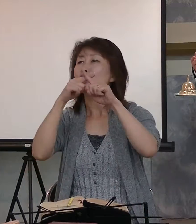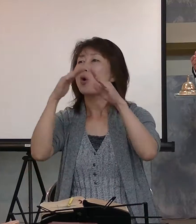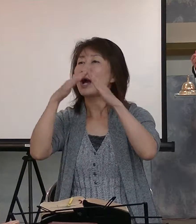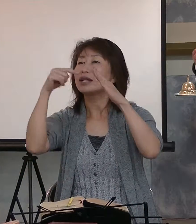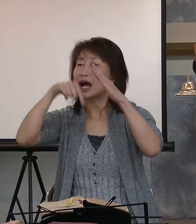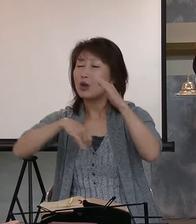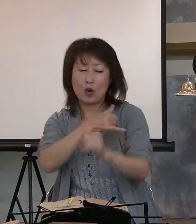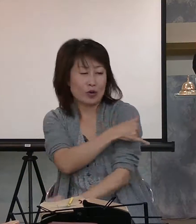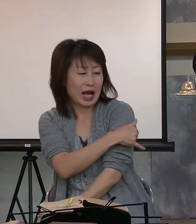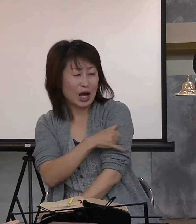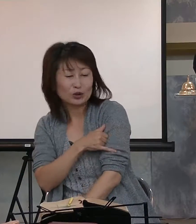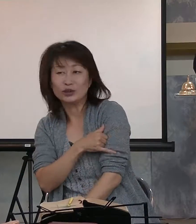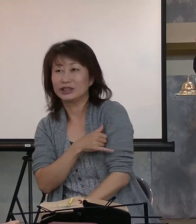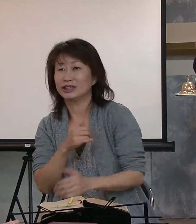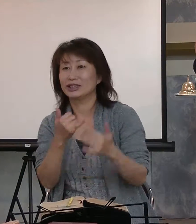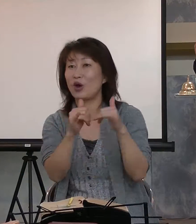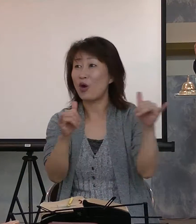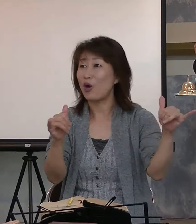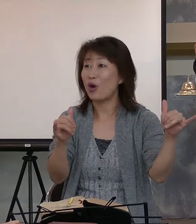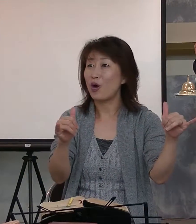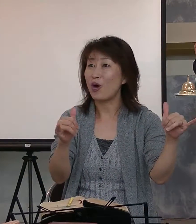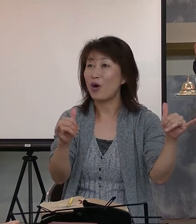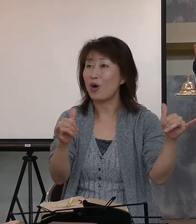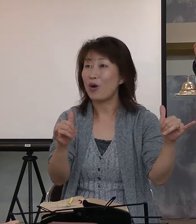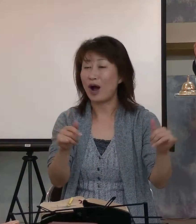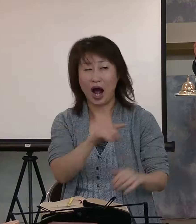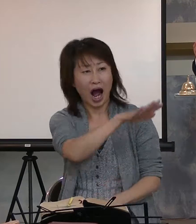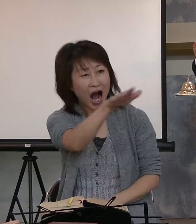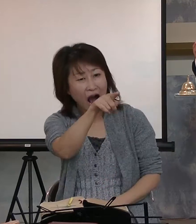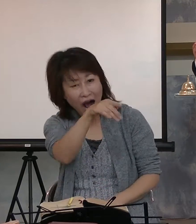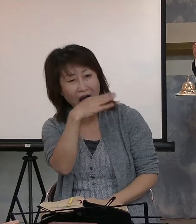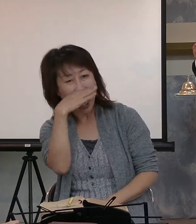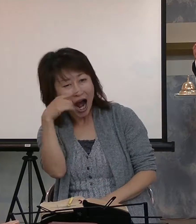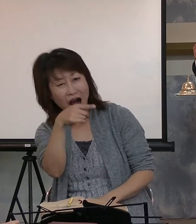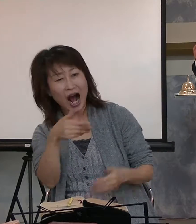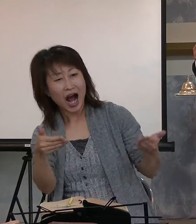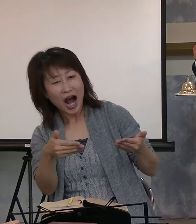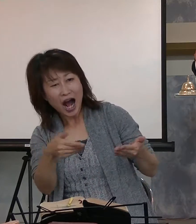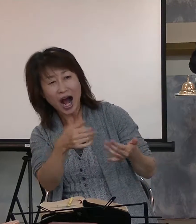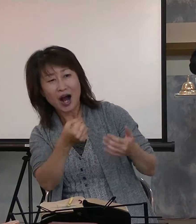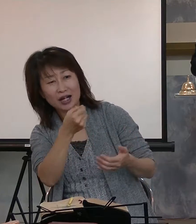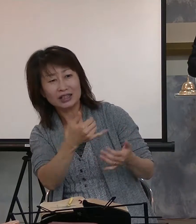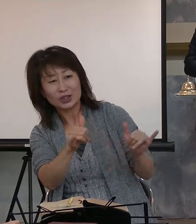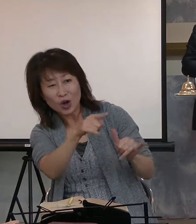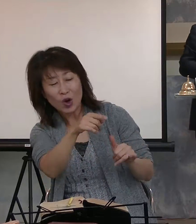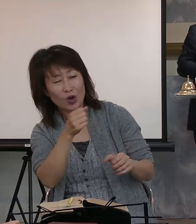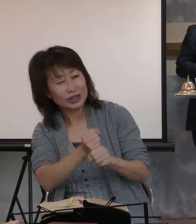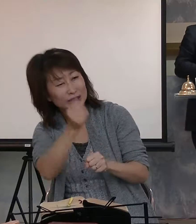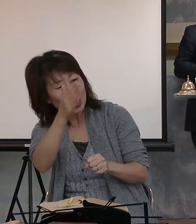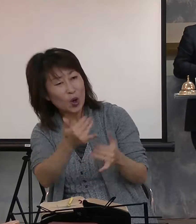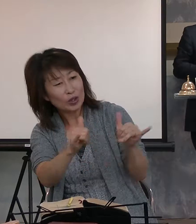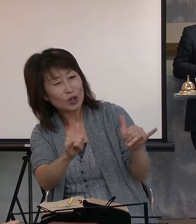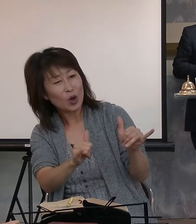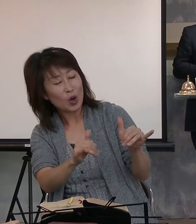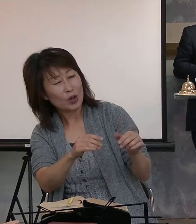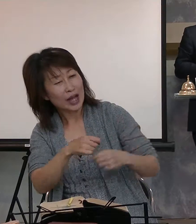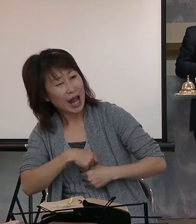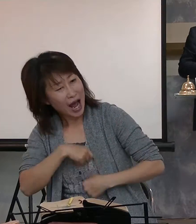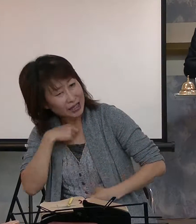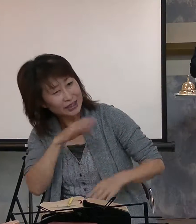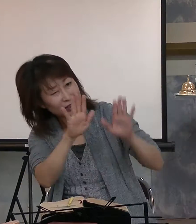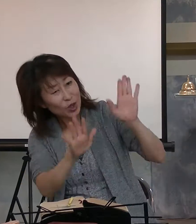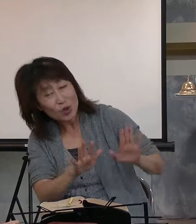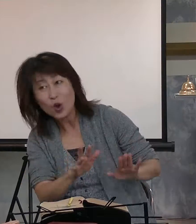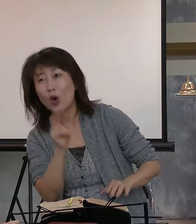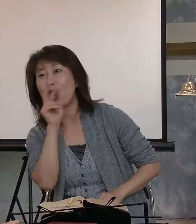は正しい信仰者であるかのように思いがちなんですね。神